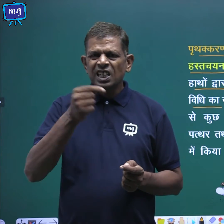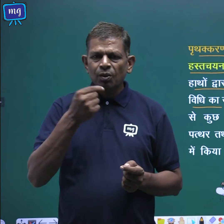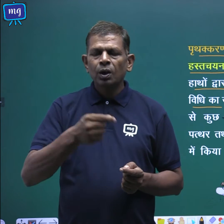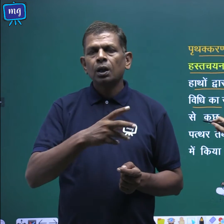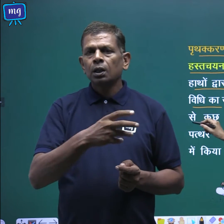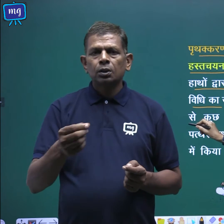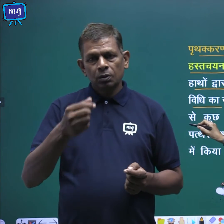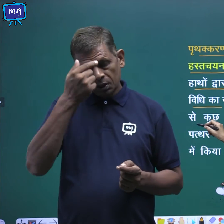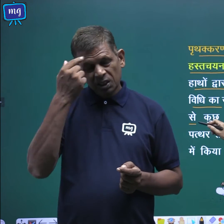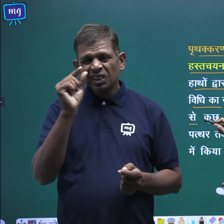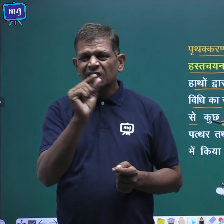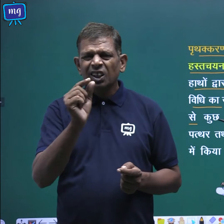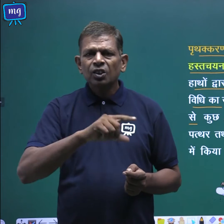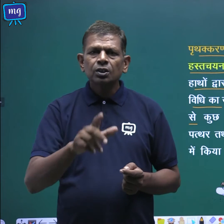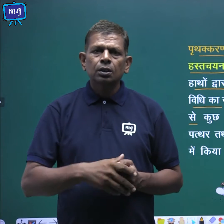से